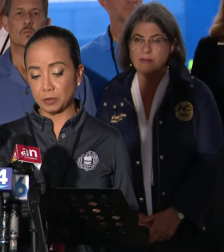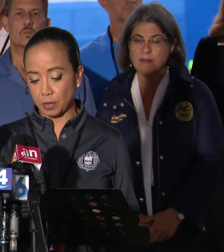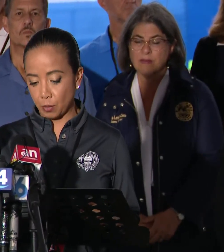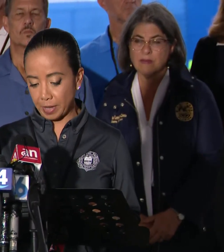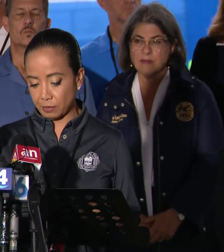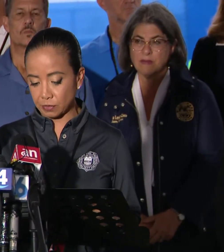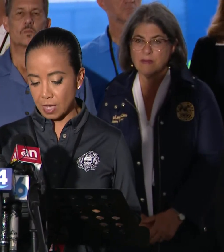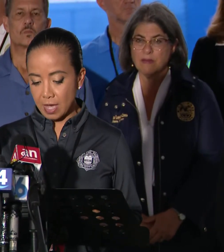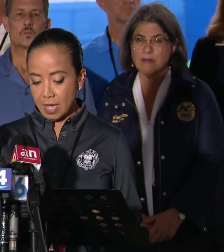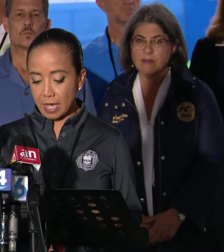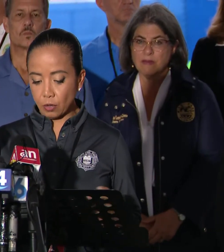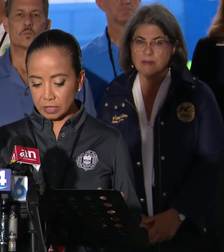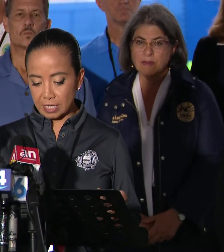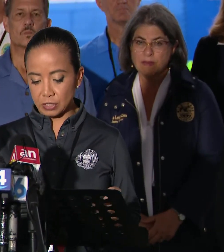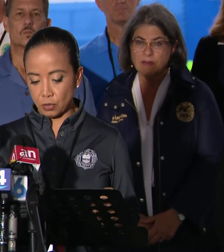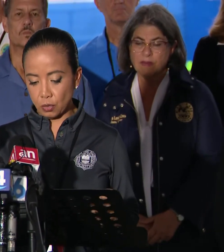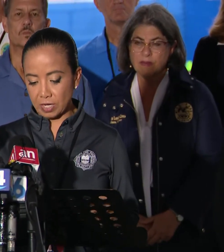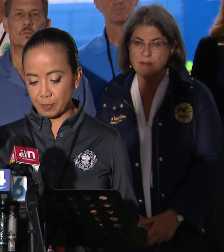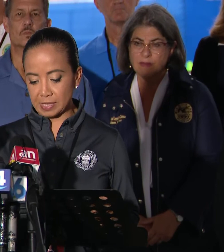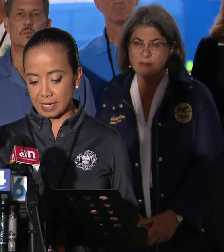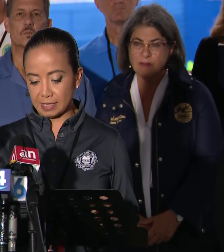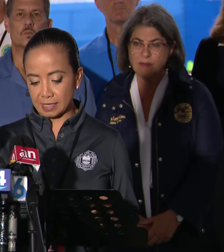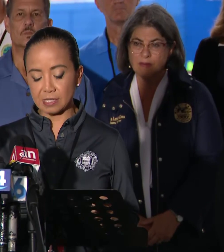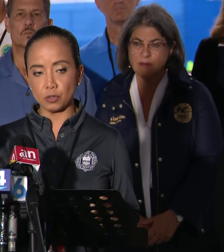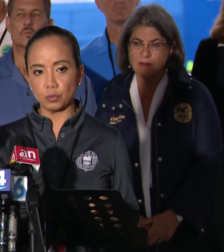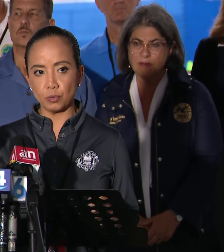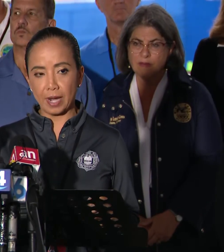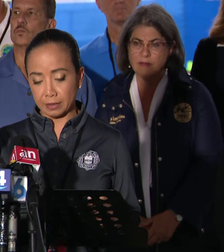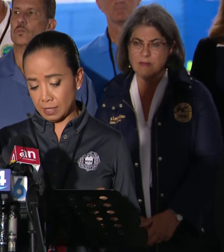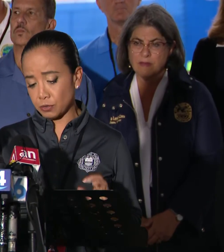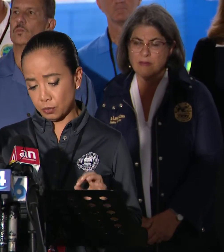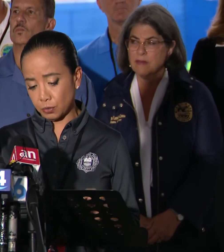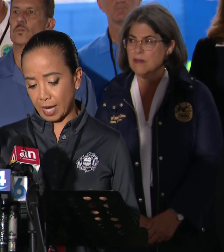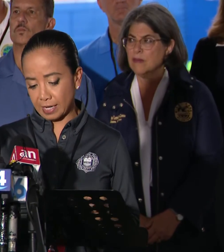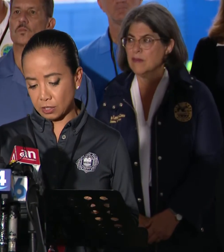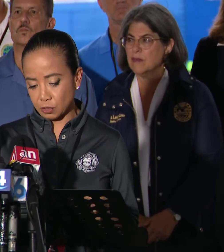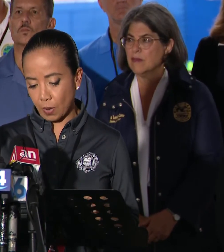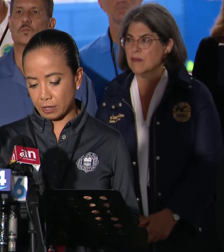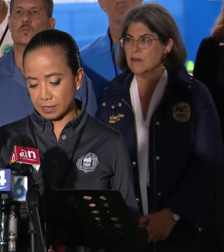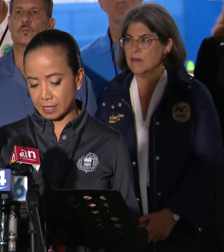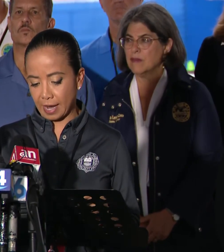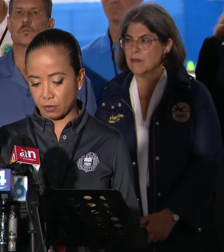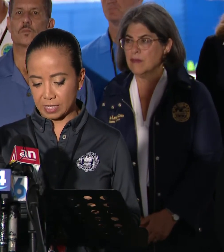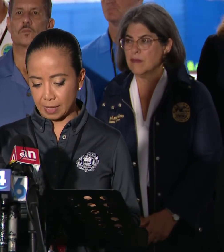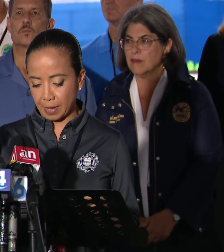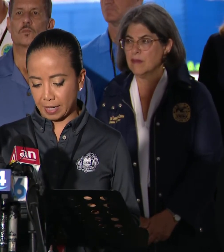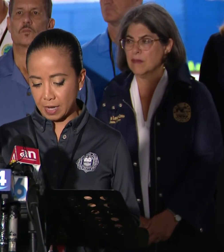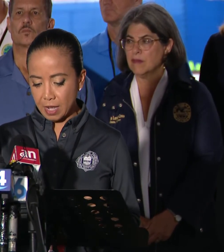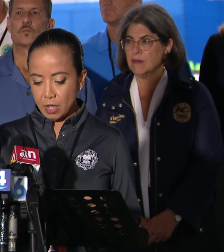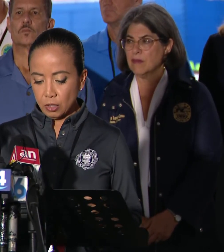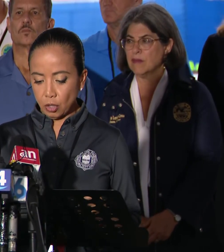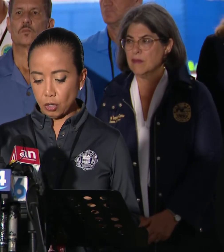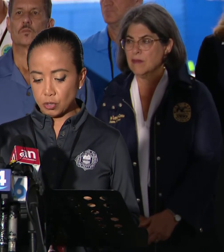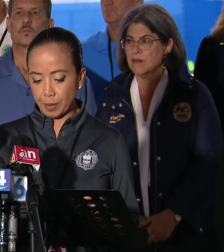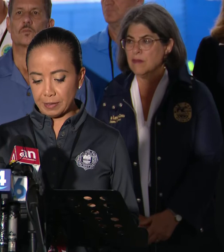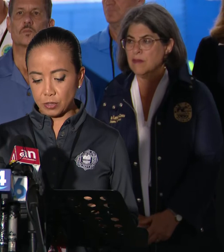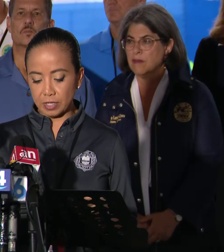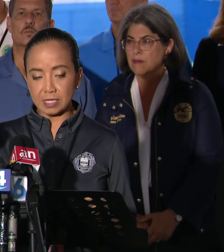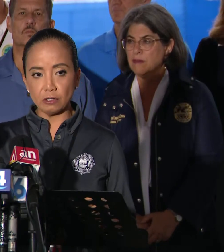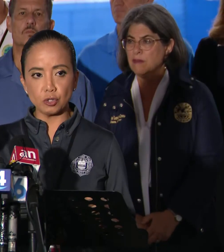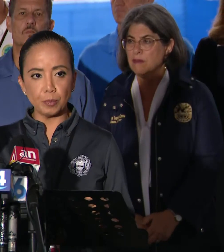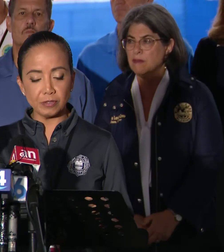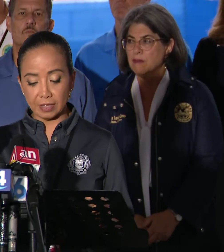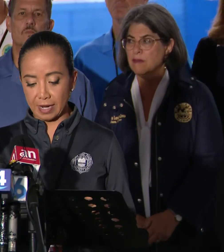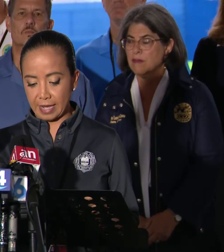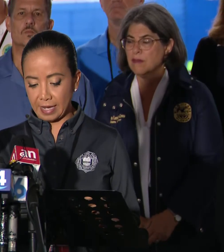del Departamento de Bomberos, en coordinación con especialistas estructurales, los cuales crearon este plan. Todos los